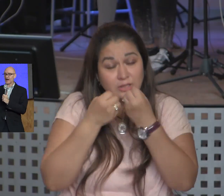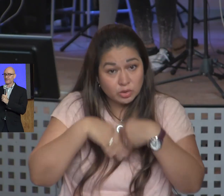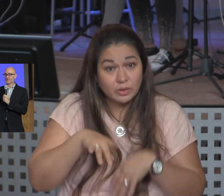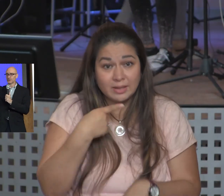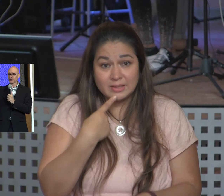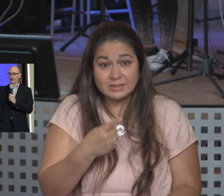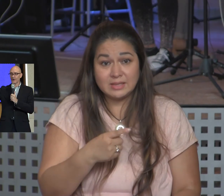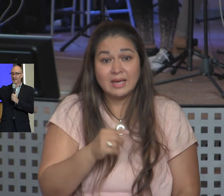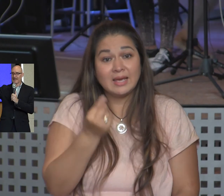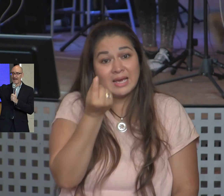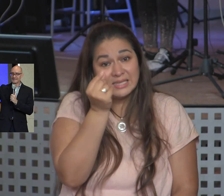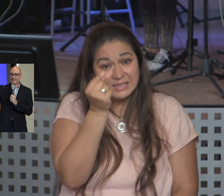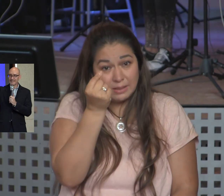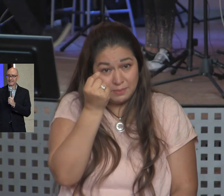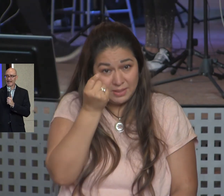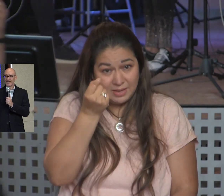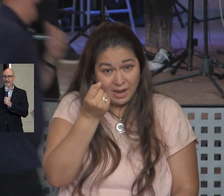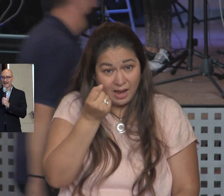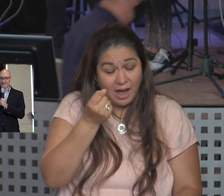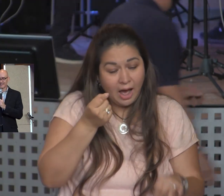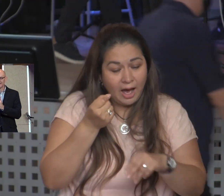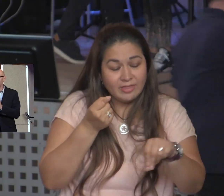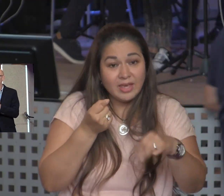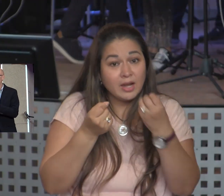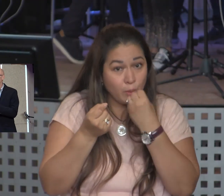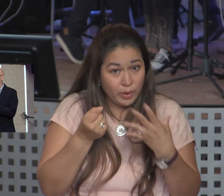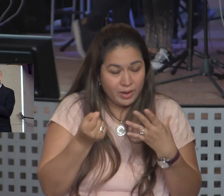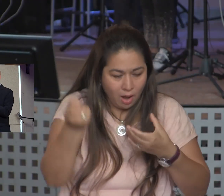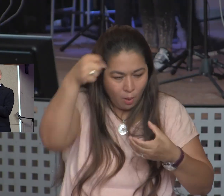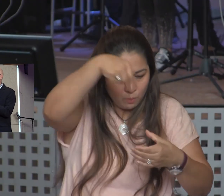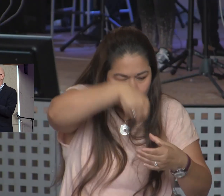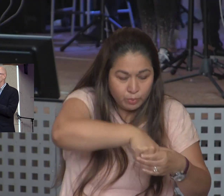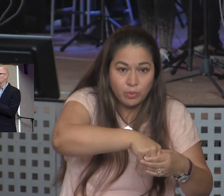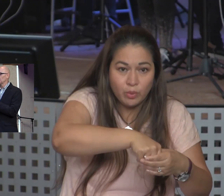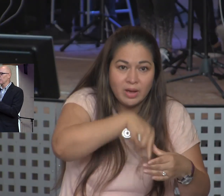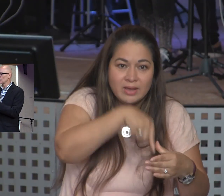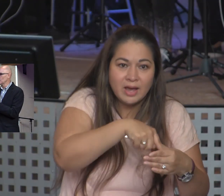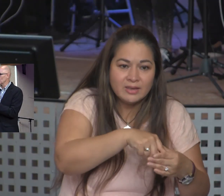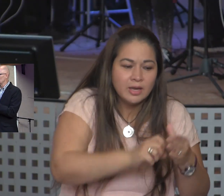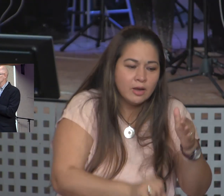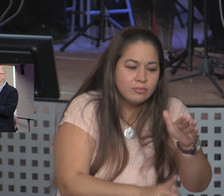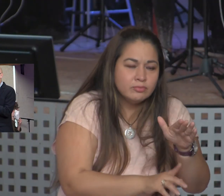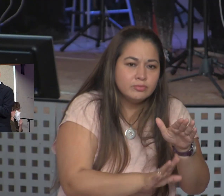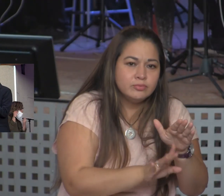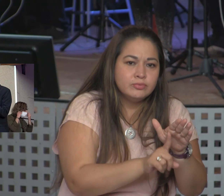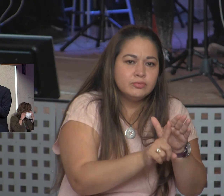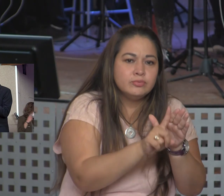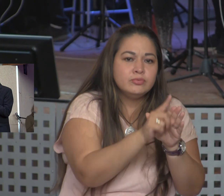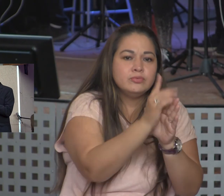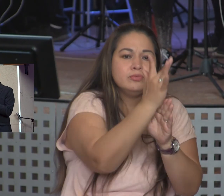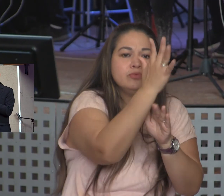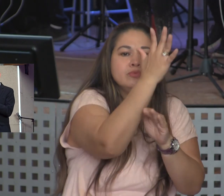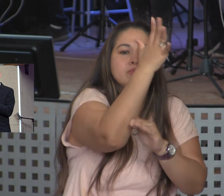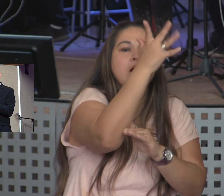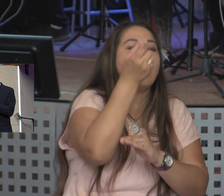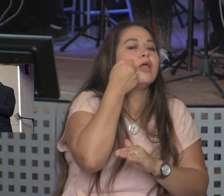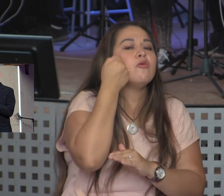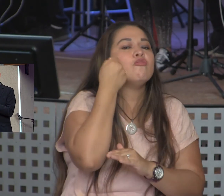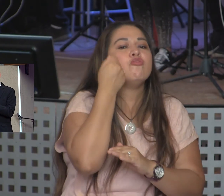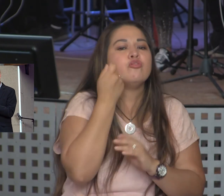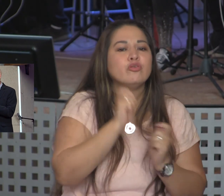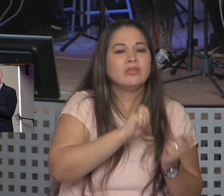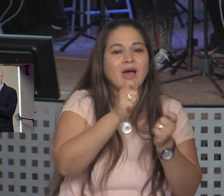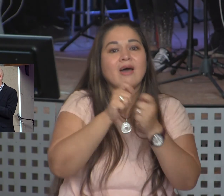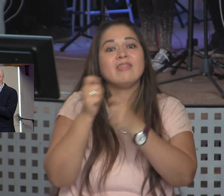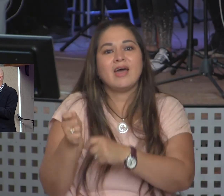Va a dar fruto a 30, a 60 y a 100 por uno. ¿Sabes qué está haciendo? Está profetizando